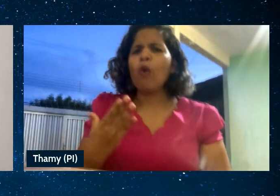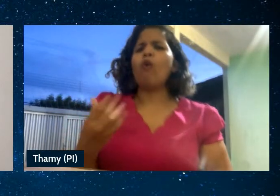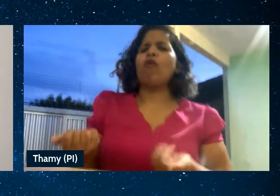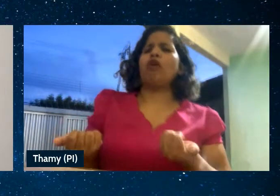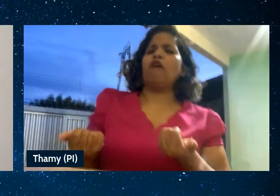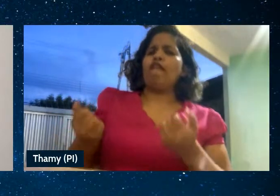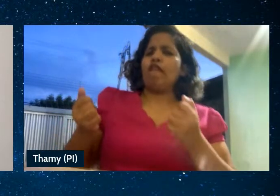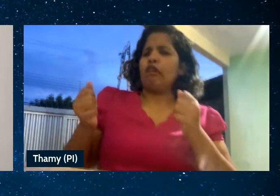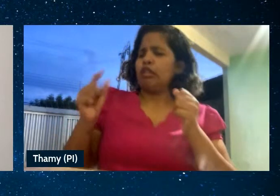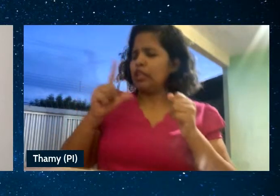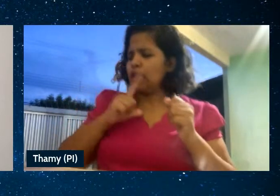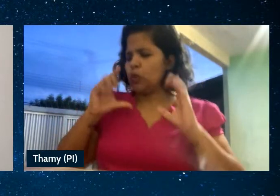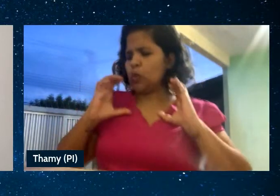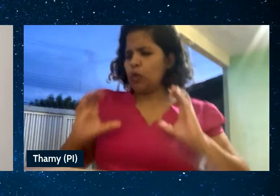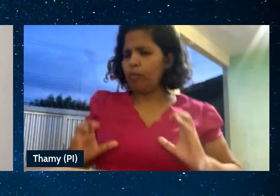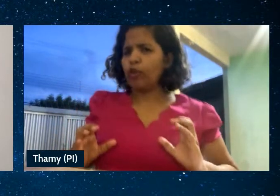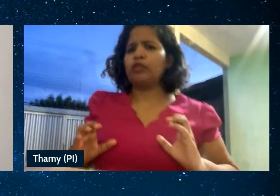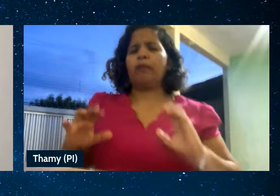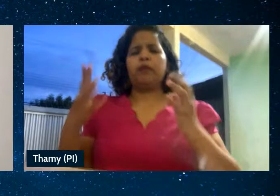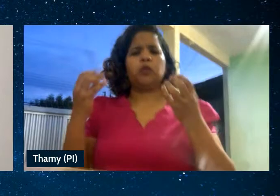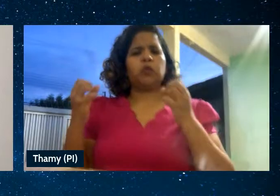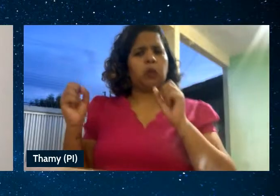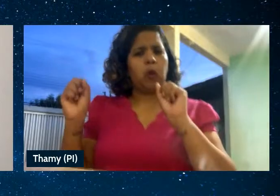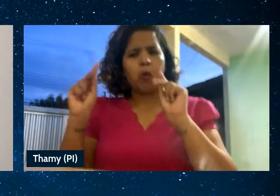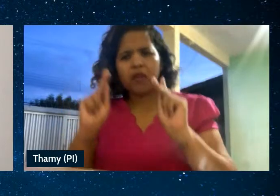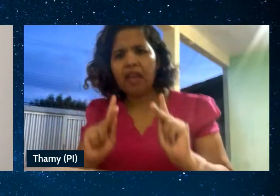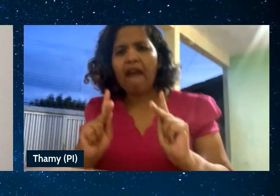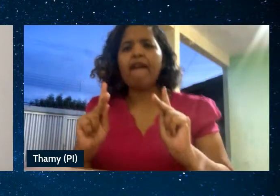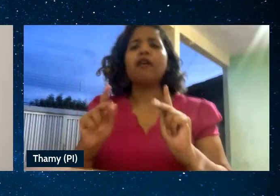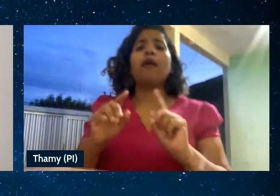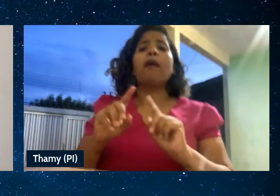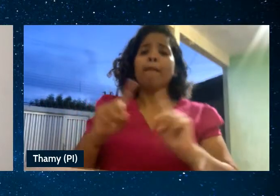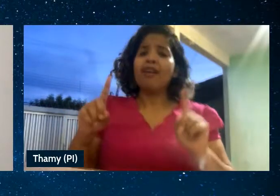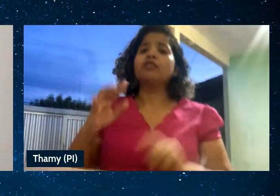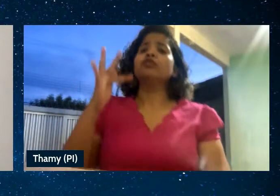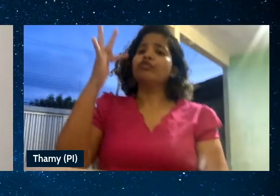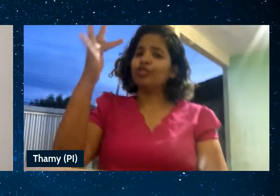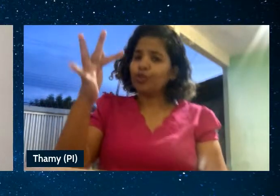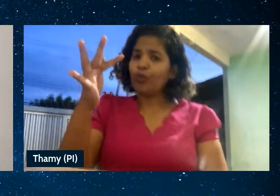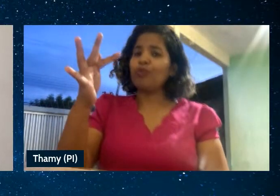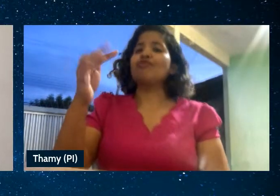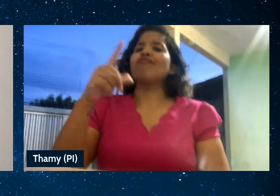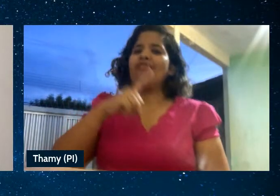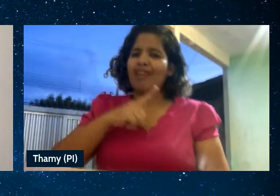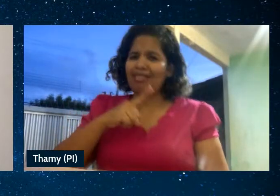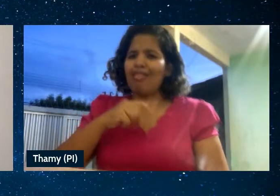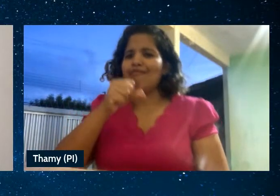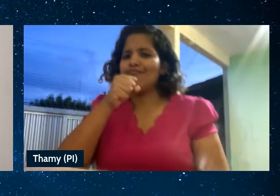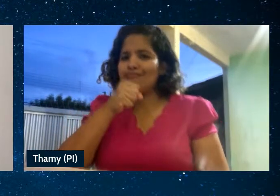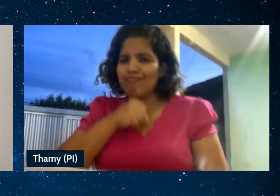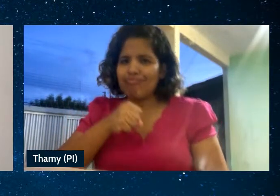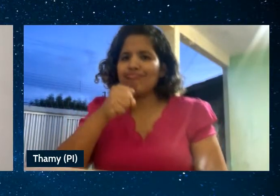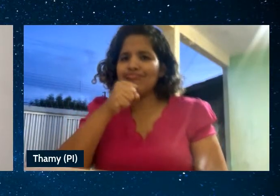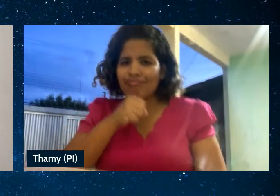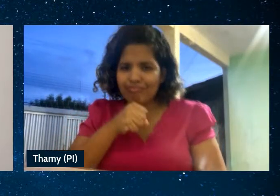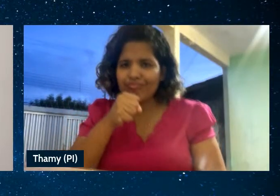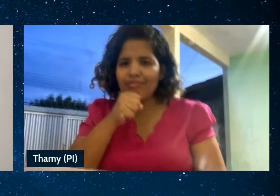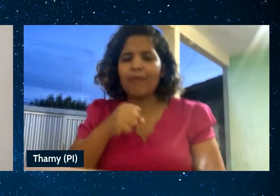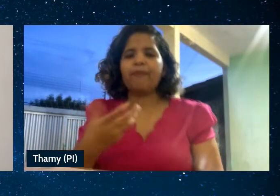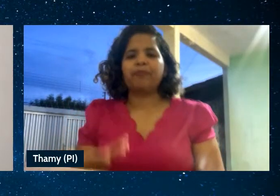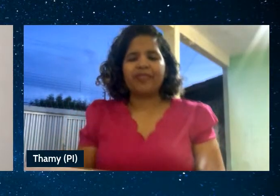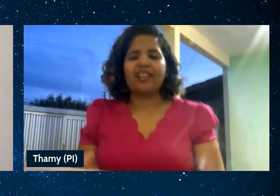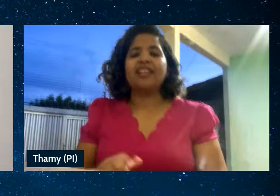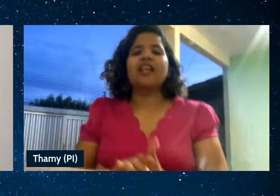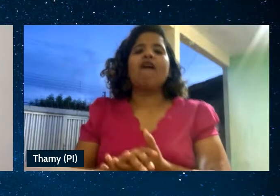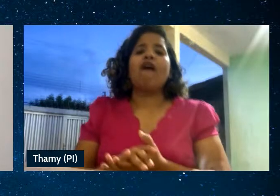iluminando-se isto não descarta o fenômeno da velice cada